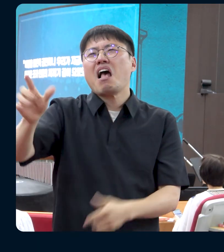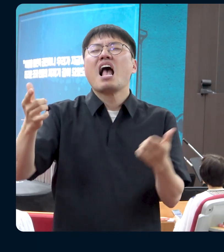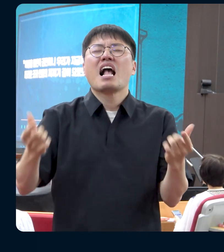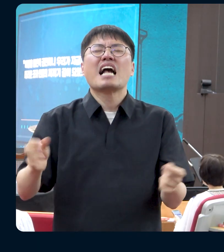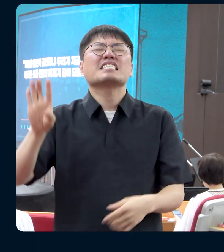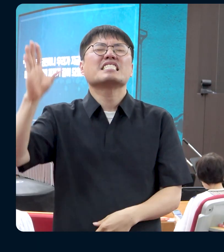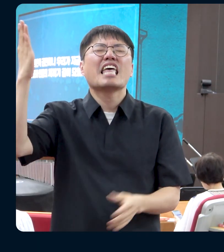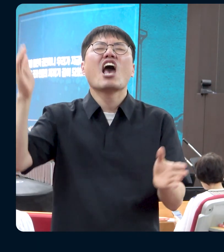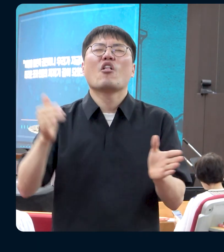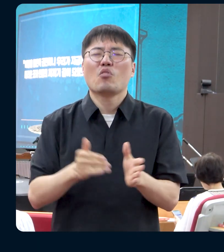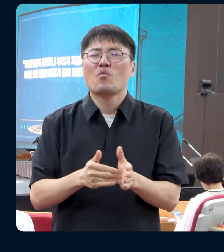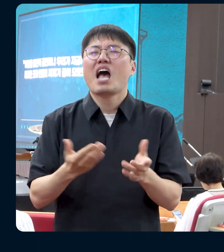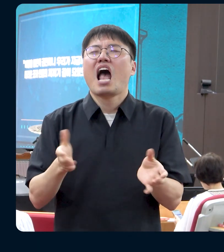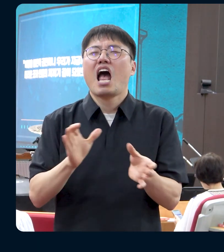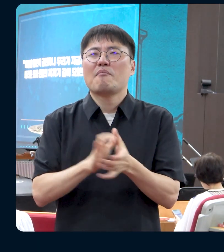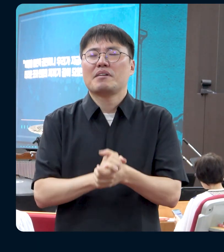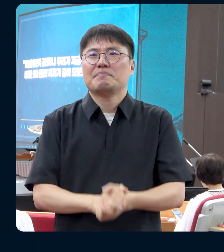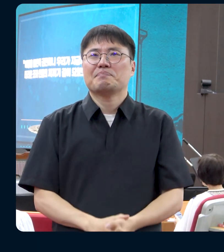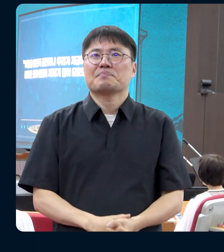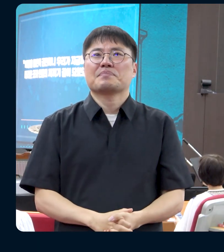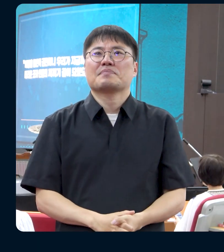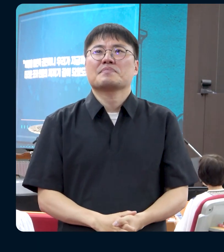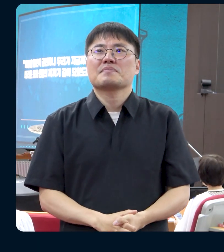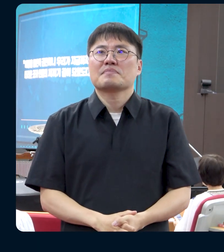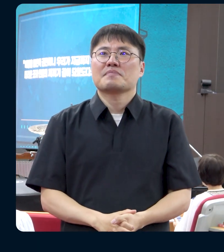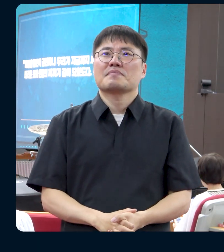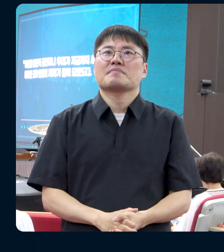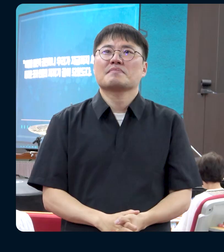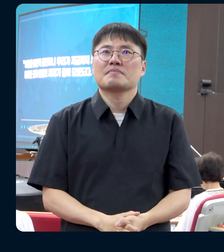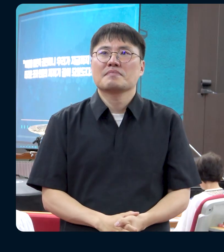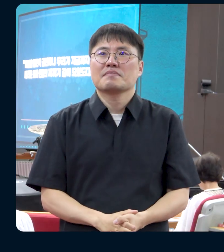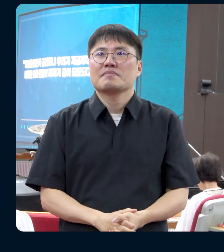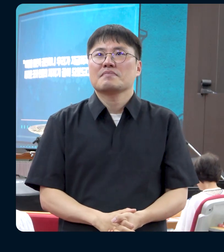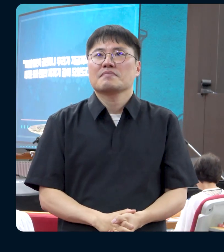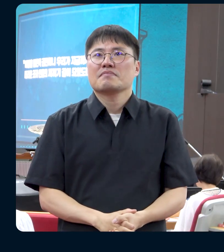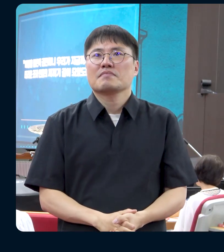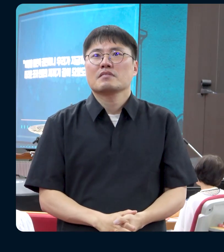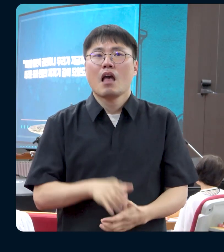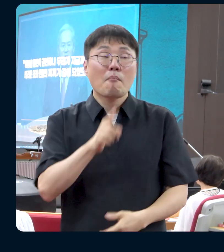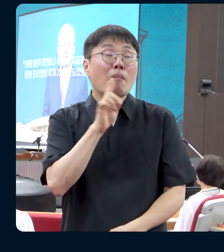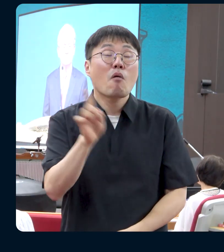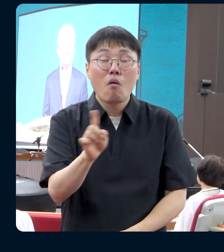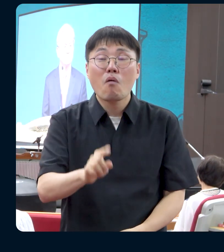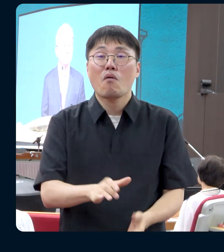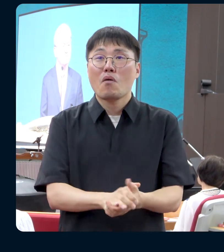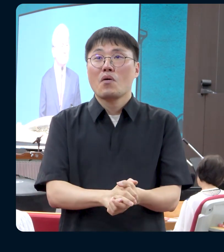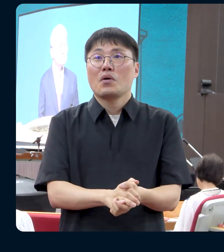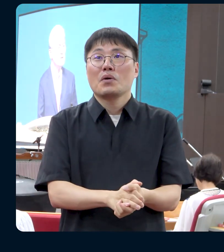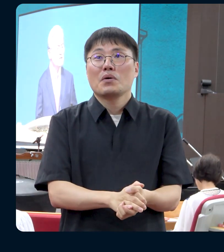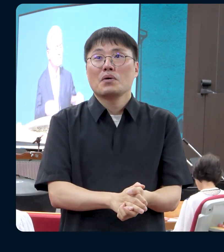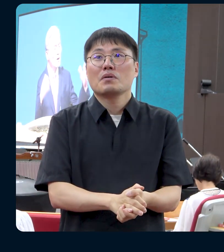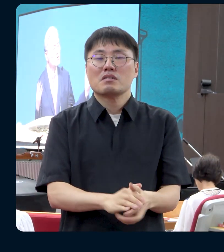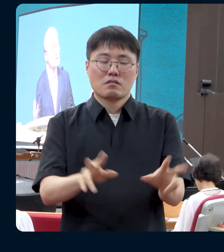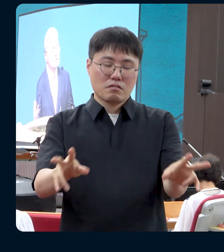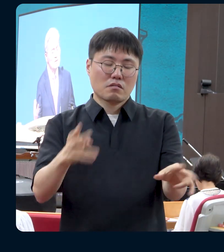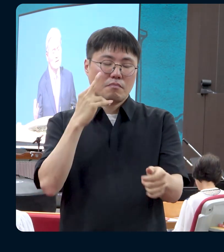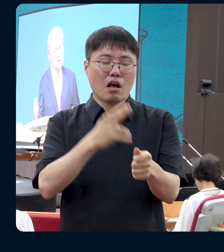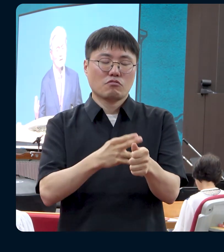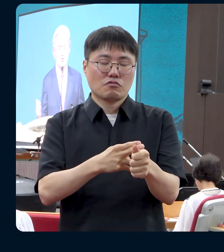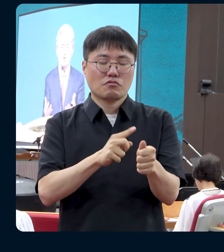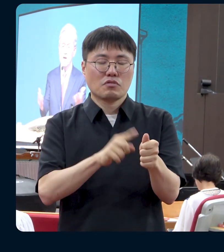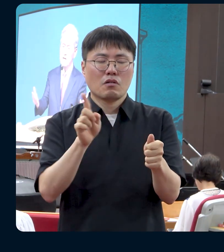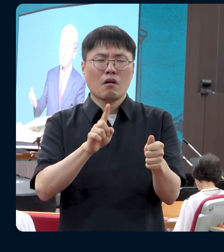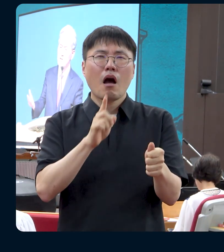세상의 더러운 것과 만물의 찌꺼기 같이 되었도다. 여러분, 이게 무슨 말입니까? 지금